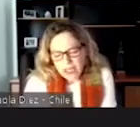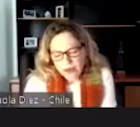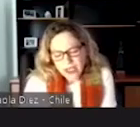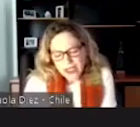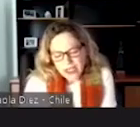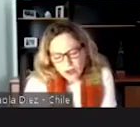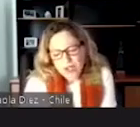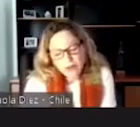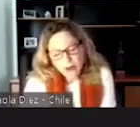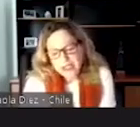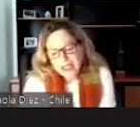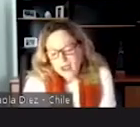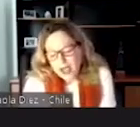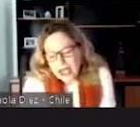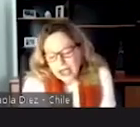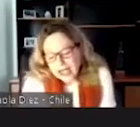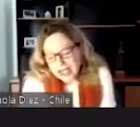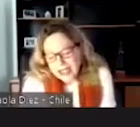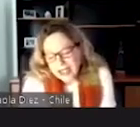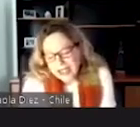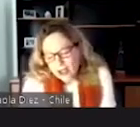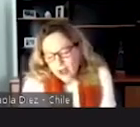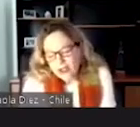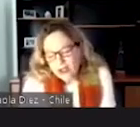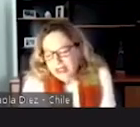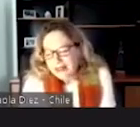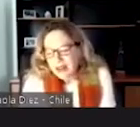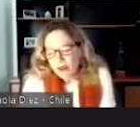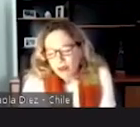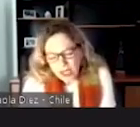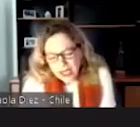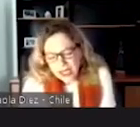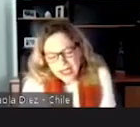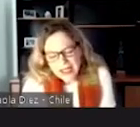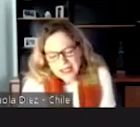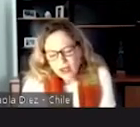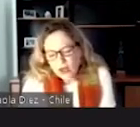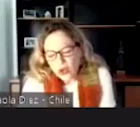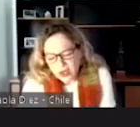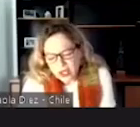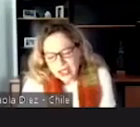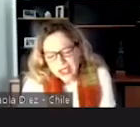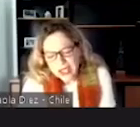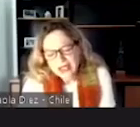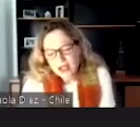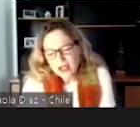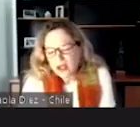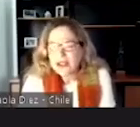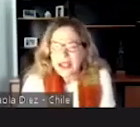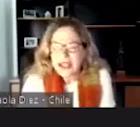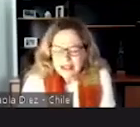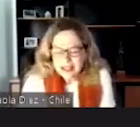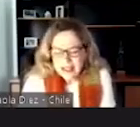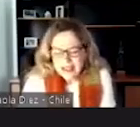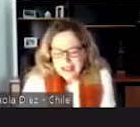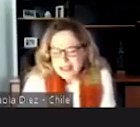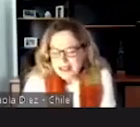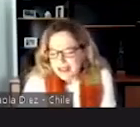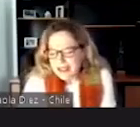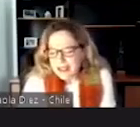último, el enfoque asociativo, el enfoque territorial, llegando a zonas muy aisladas, cordilleranas,